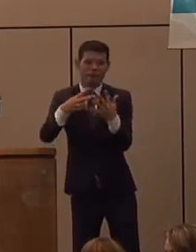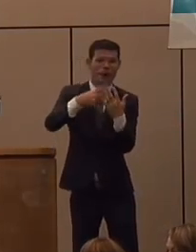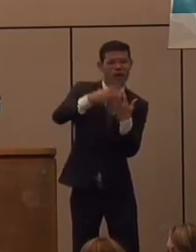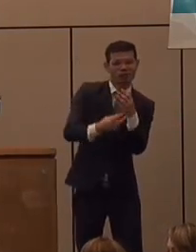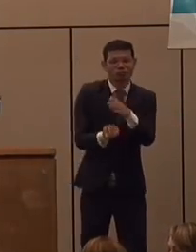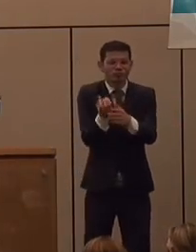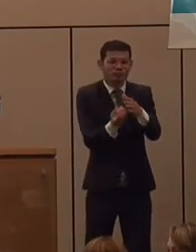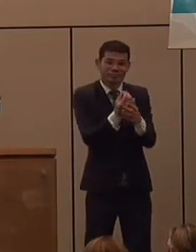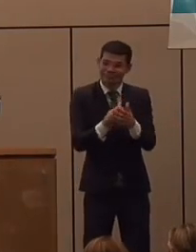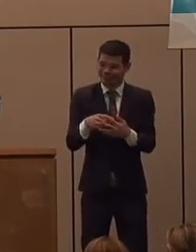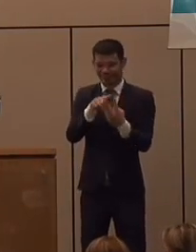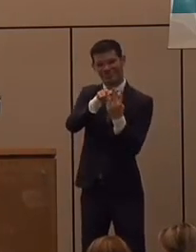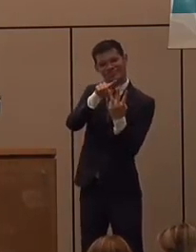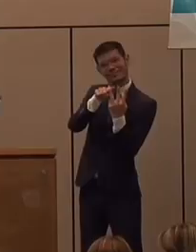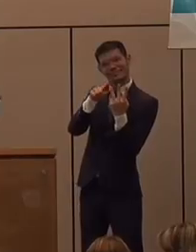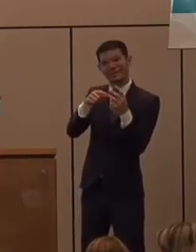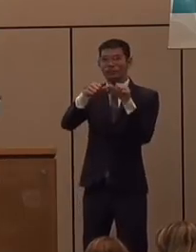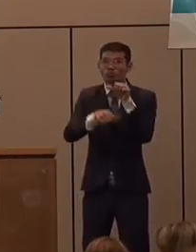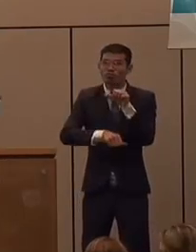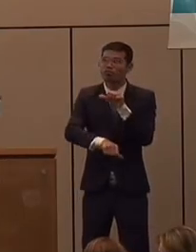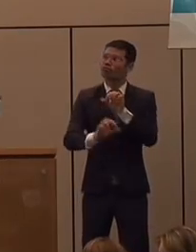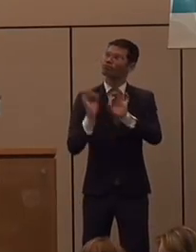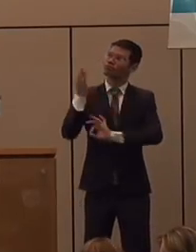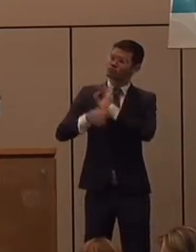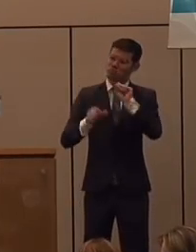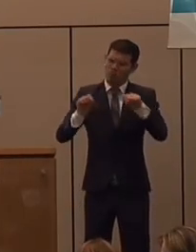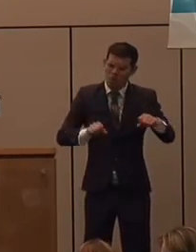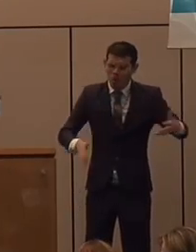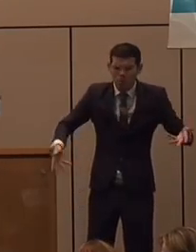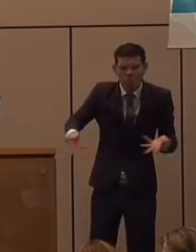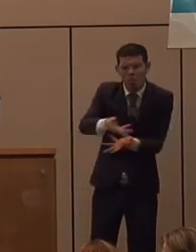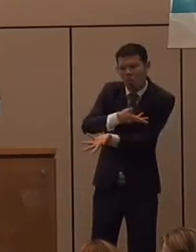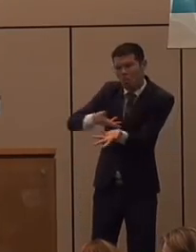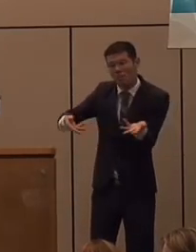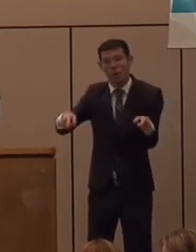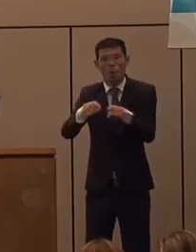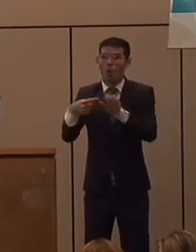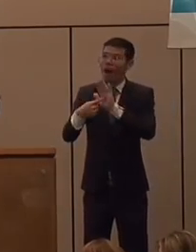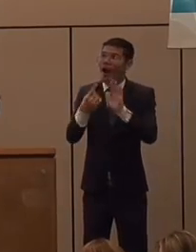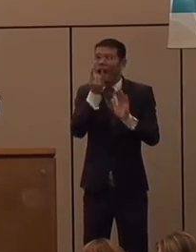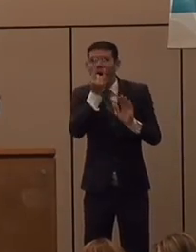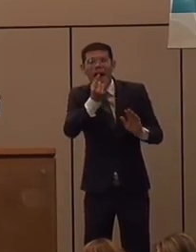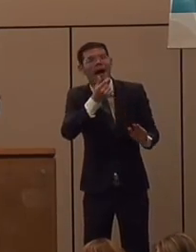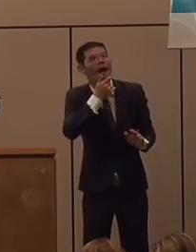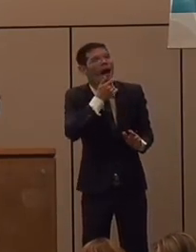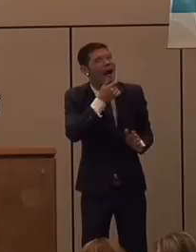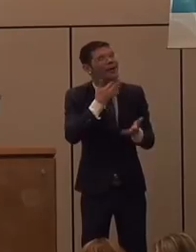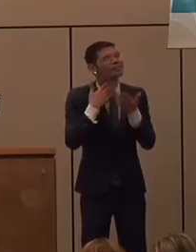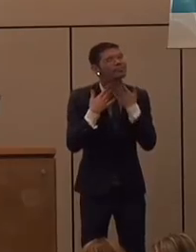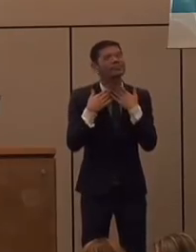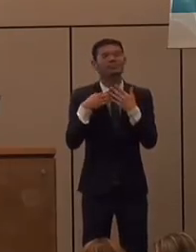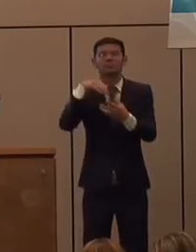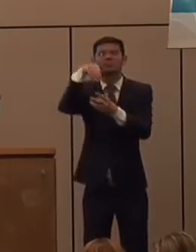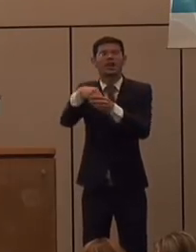los tres pilares de la sostenibilidad pueden convivir y ser uno de los grandes atractivos uno de los grandes referentes para cualquier persona que